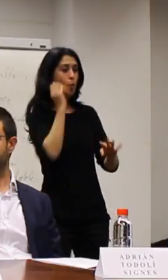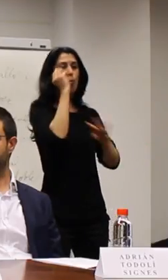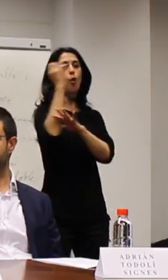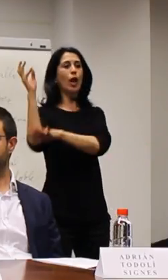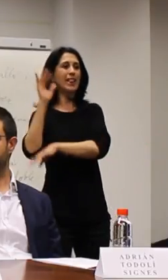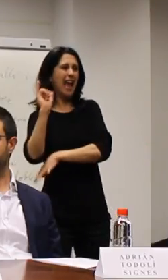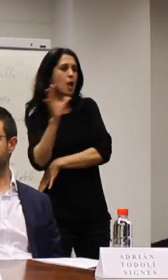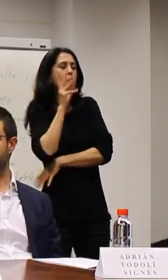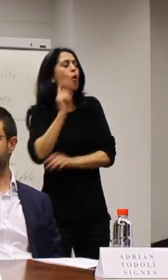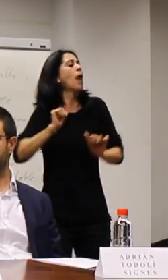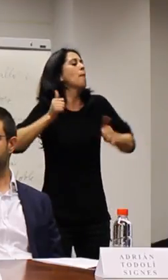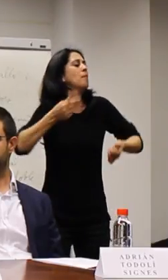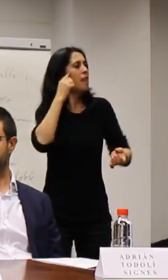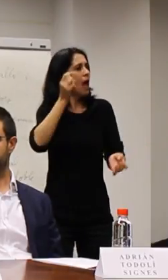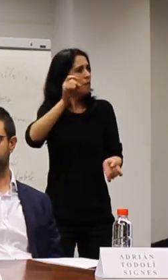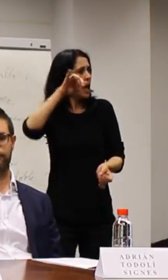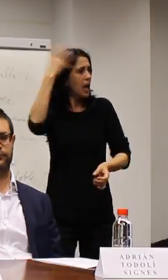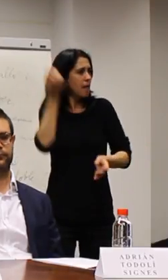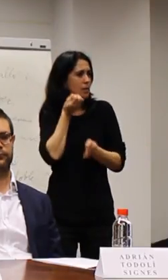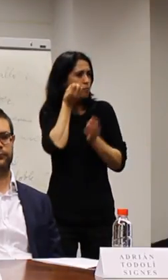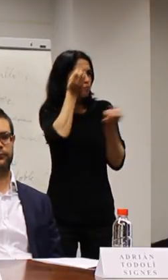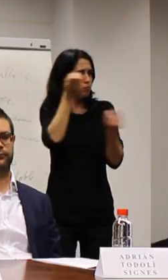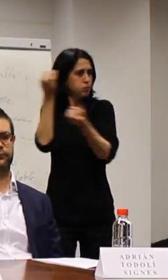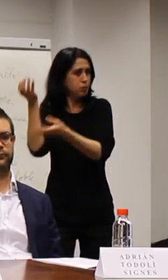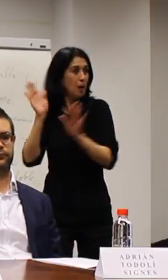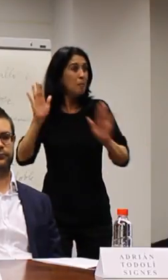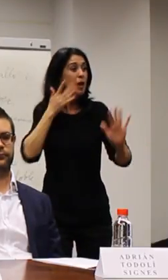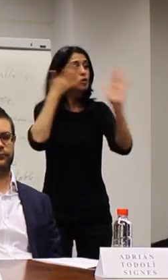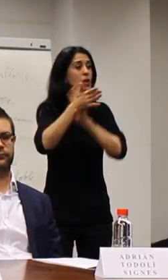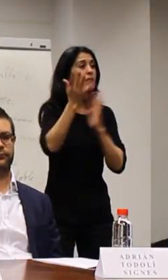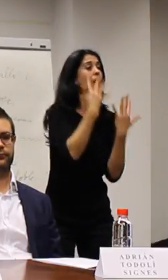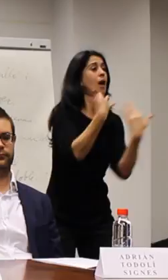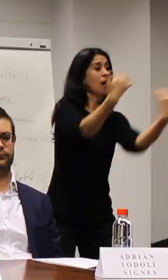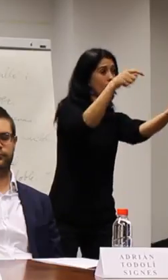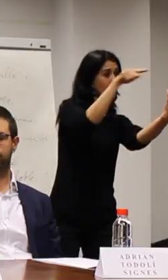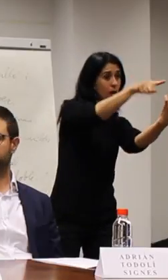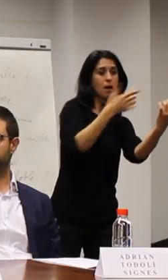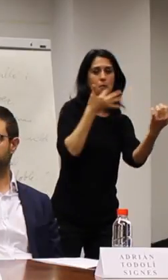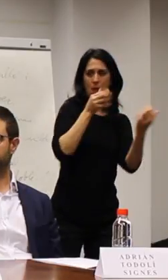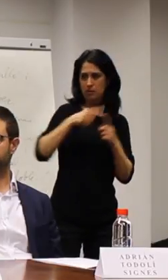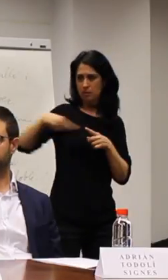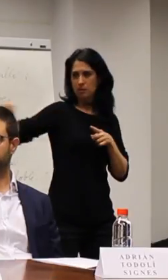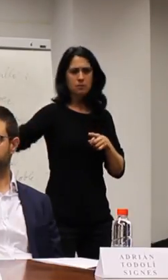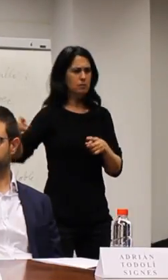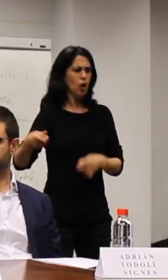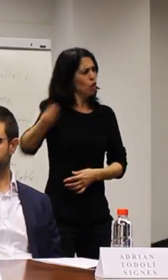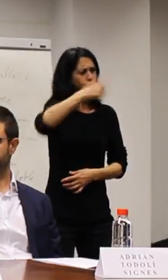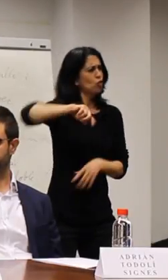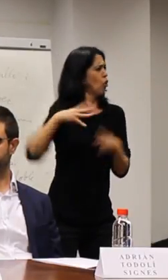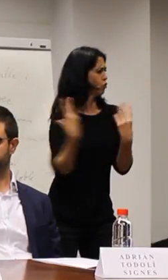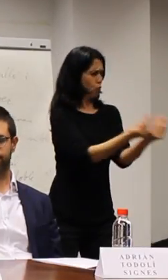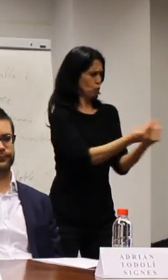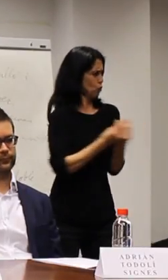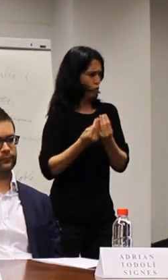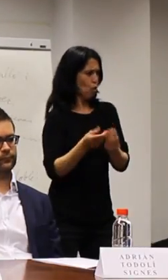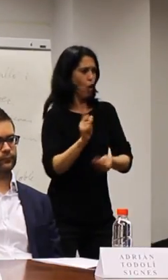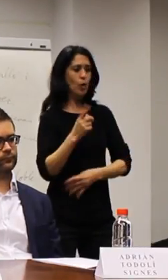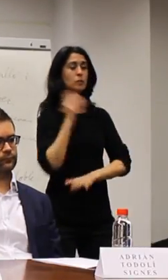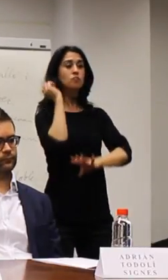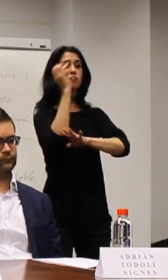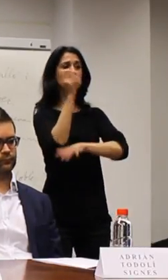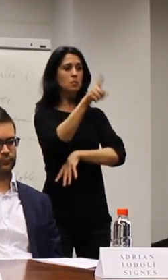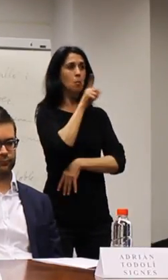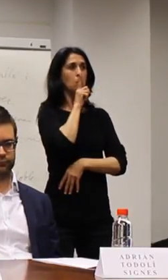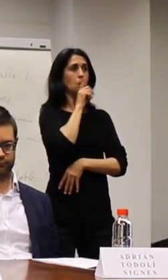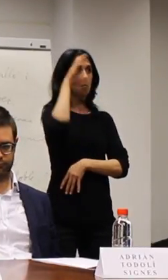de ideas, pero tanto los que estáis aquí presentes como los que están aquí detrás de la mesa, hacemos un todo, y la idea es que, bueno, pues que haya un